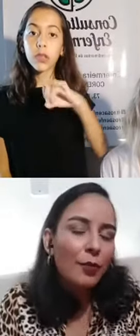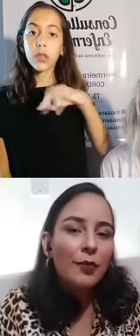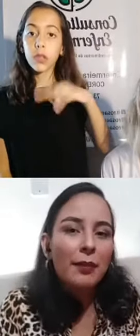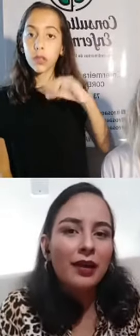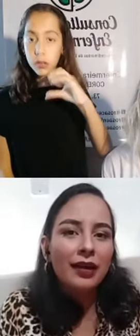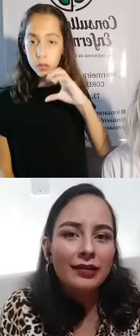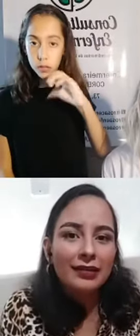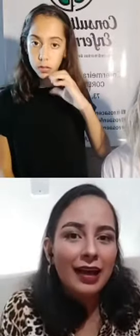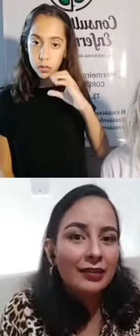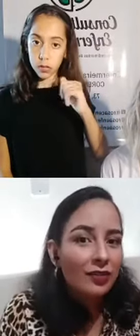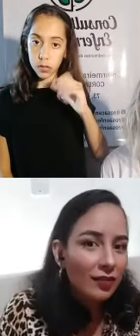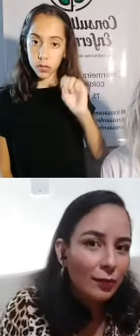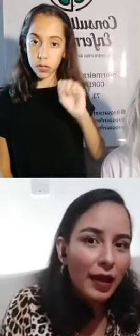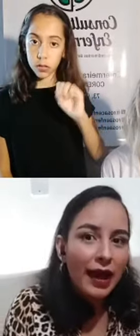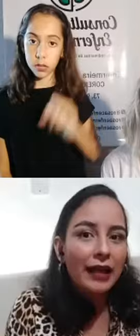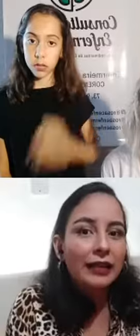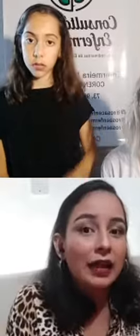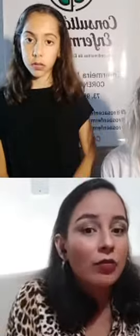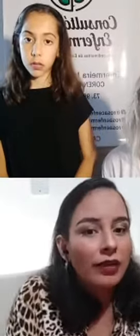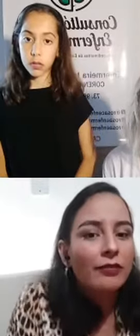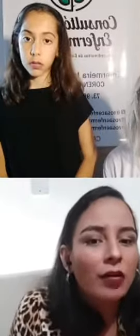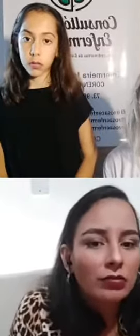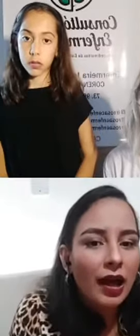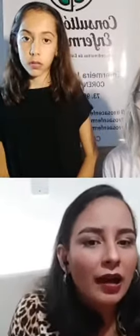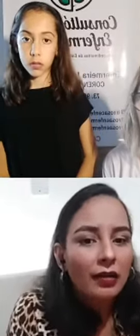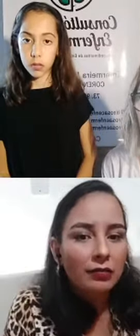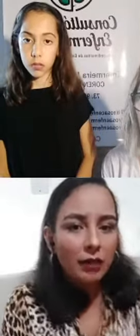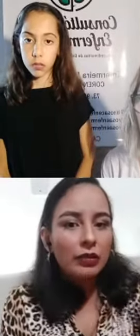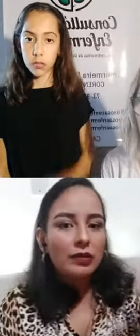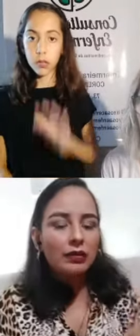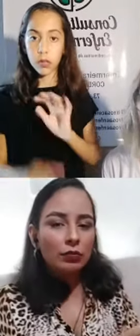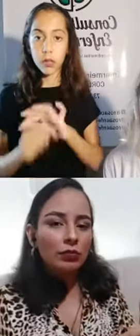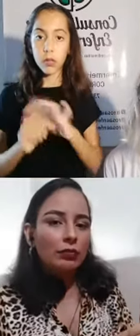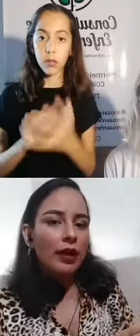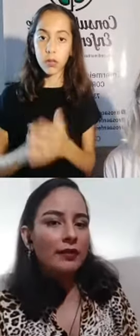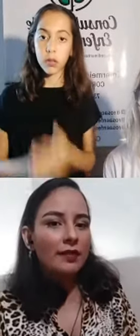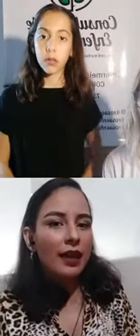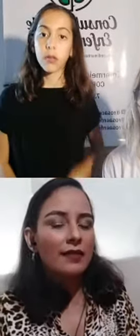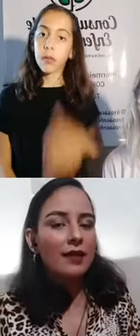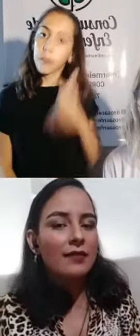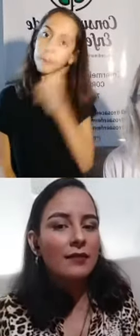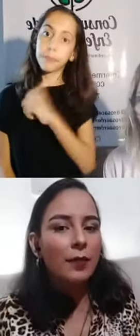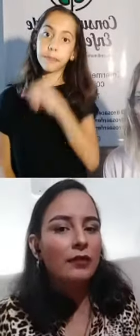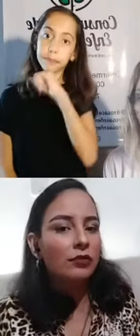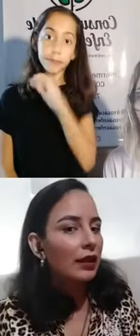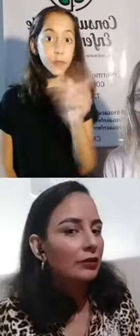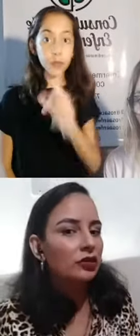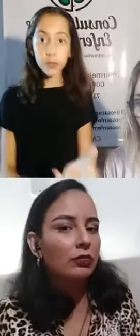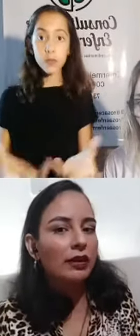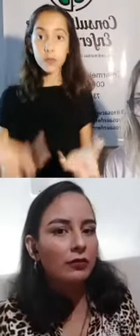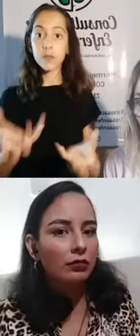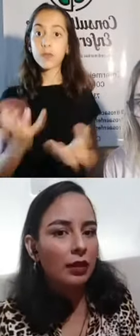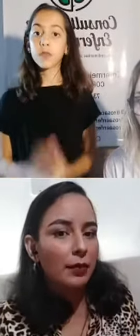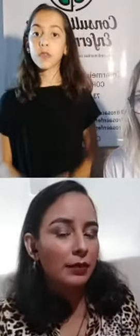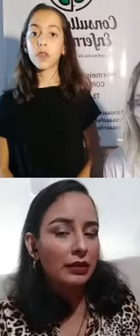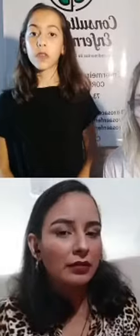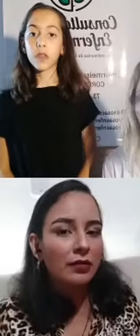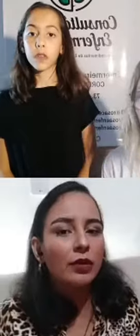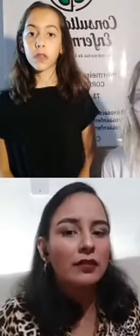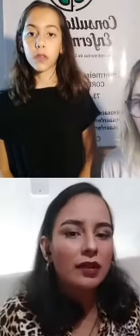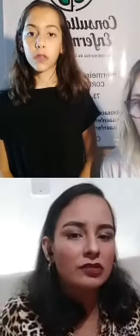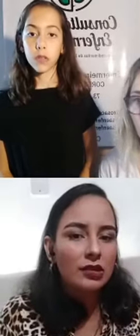dizer por minha mãe, que está aí desesperada, não quer voltar. E eu entendo esse espaço dela de não querer voltar. Minha